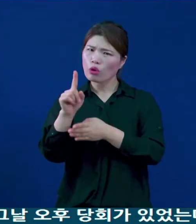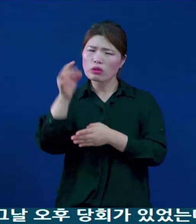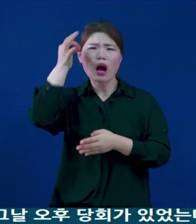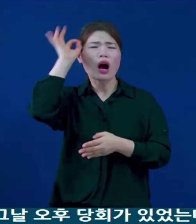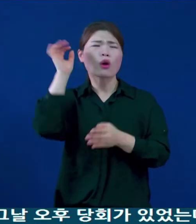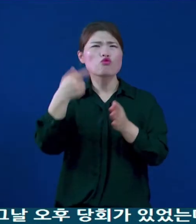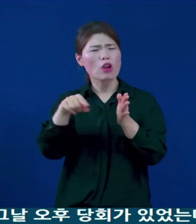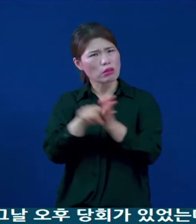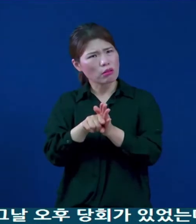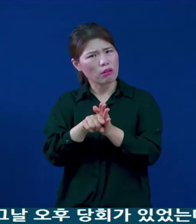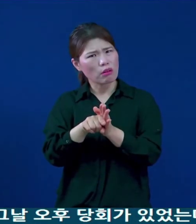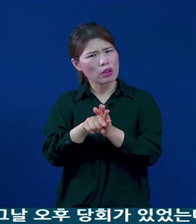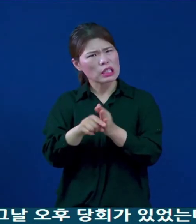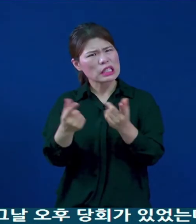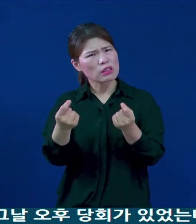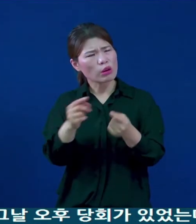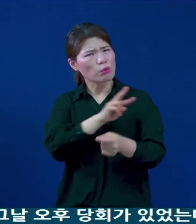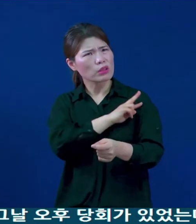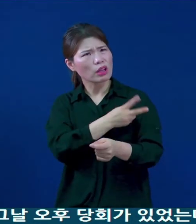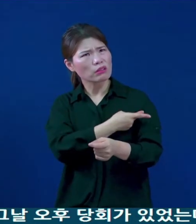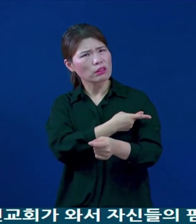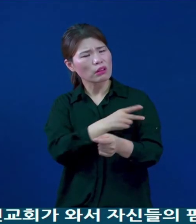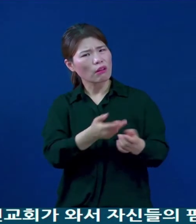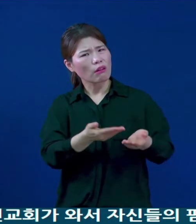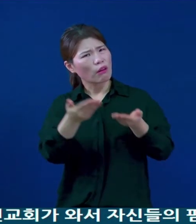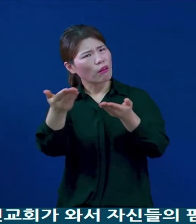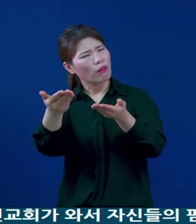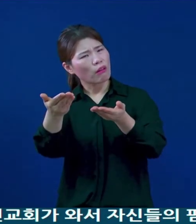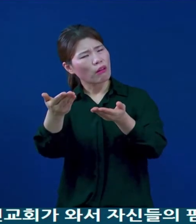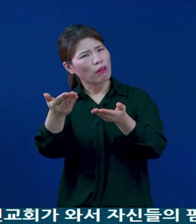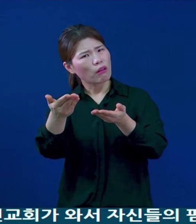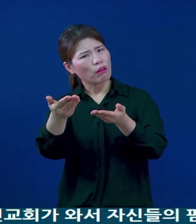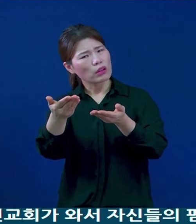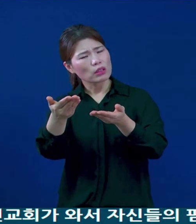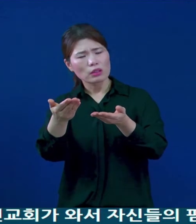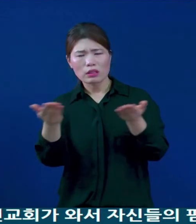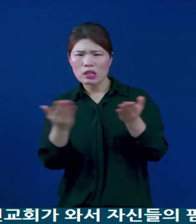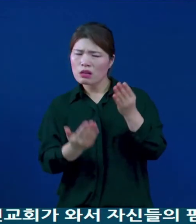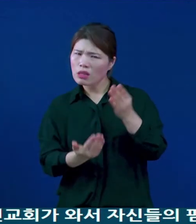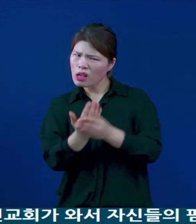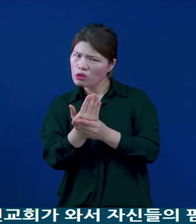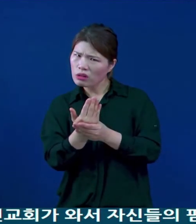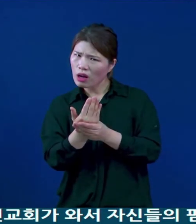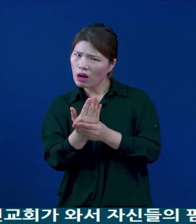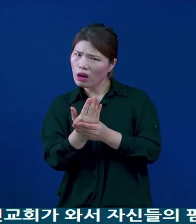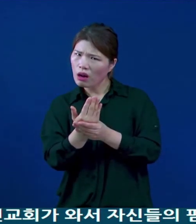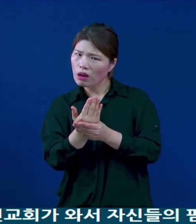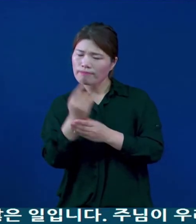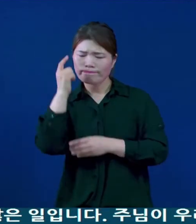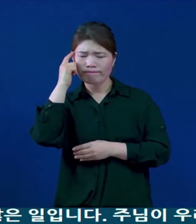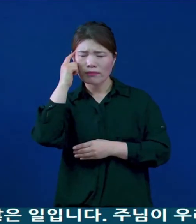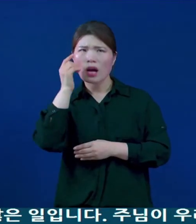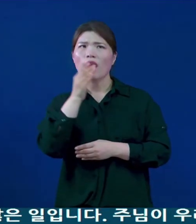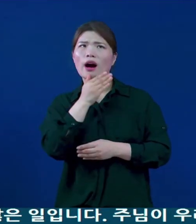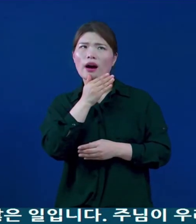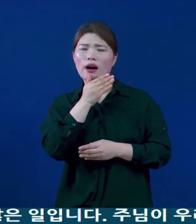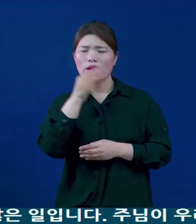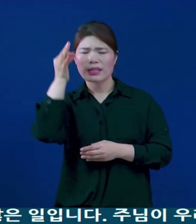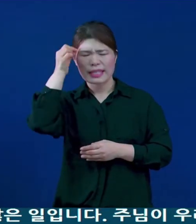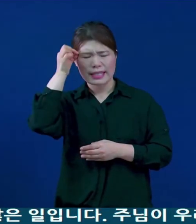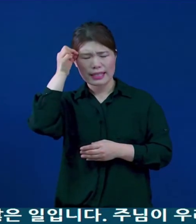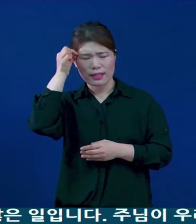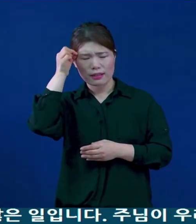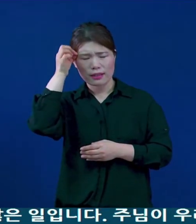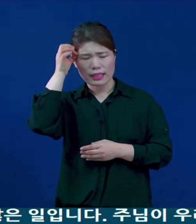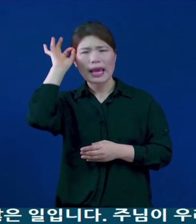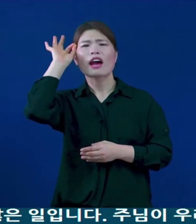일을 허락하셨을까 생각해 보았습니다. 깨어 있으라는 것 같아요. 우리가 은혜 받았을 때 더 깨어